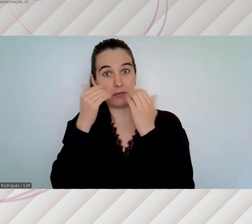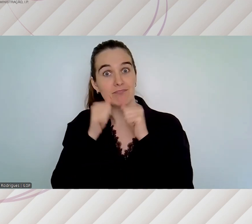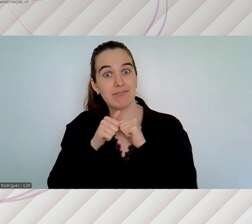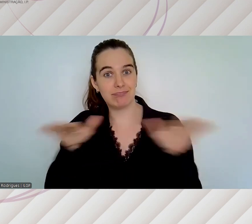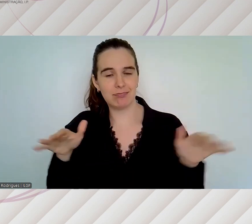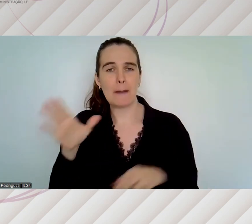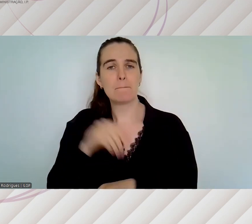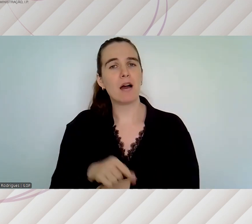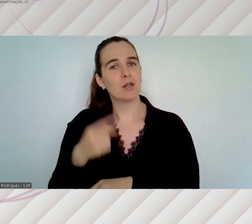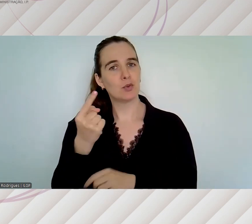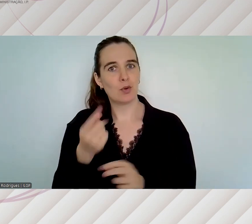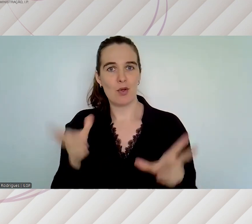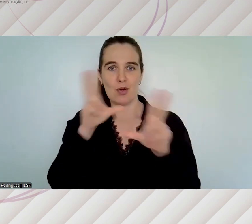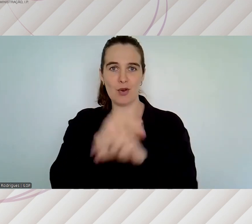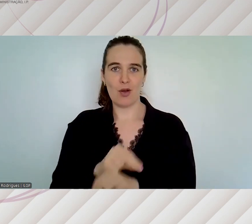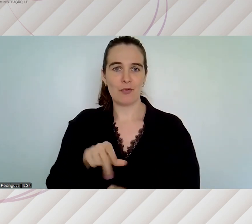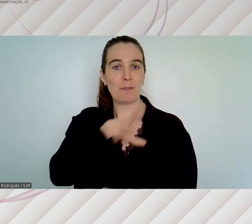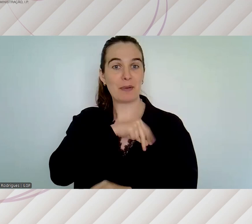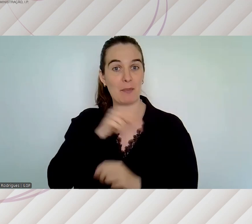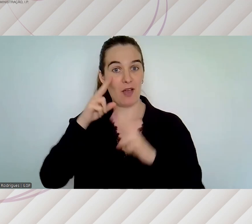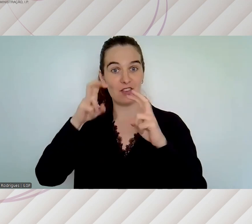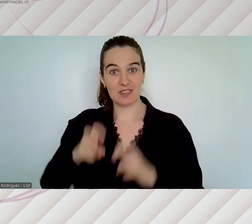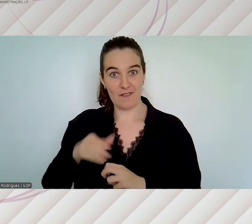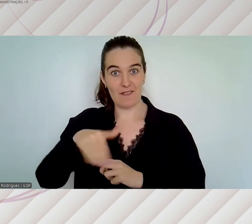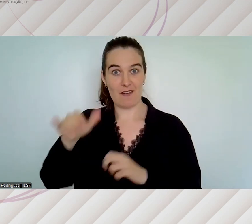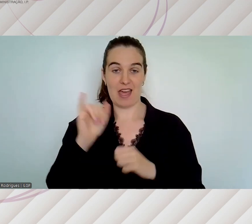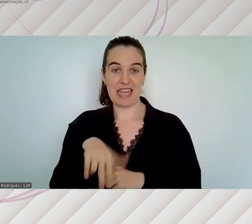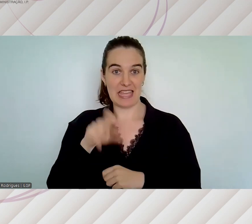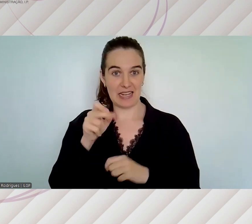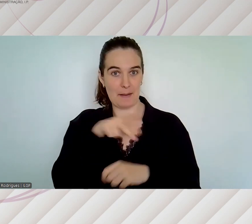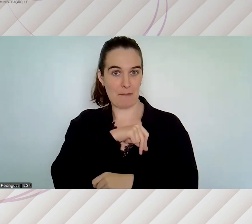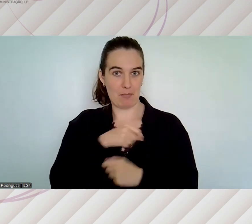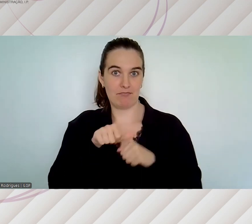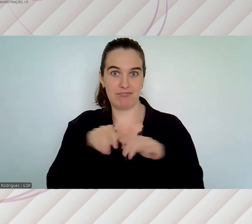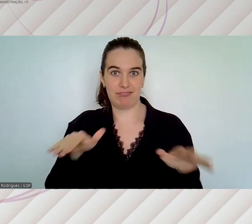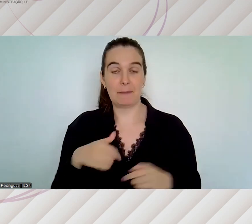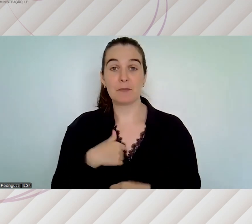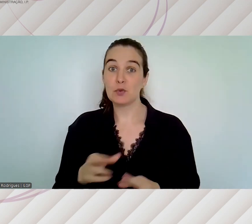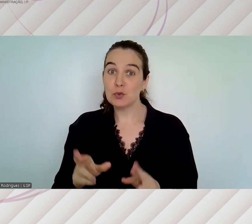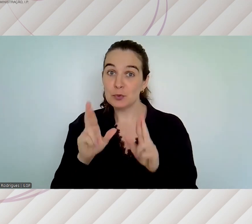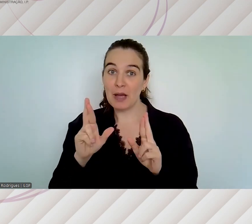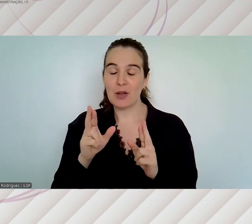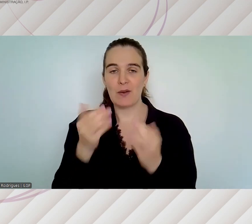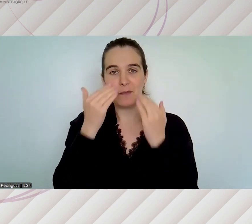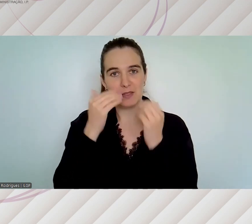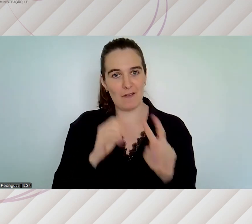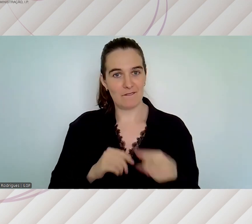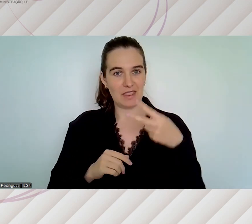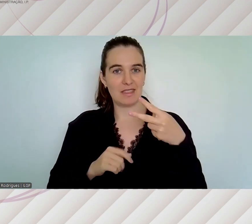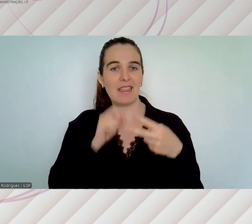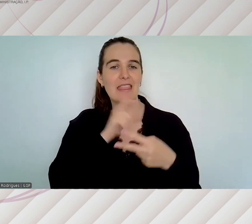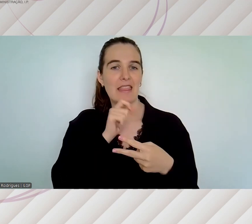mais uma edição do Prémio de Investigação INA, esperando que estas duas mensagens possam chegar